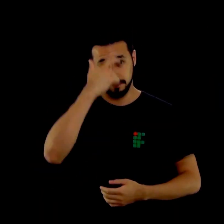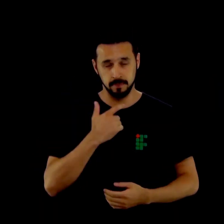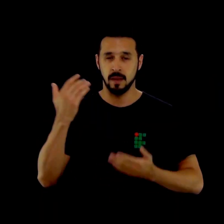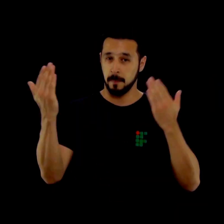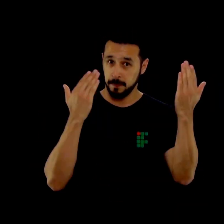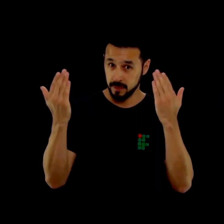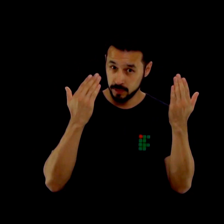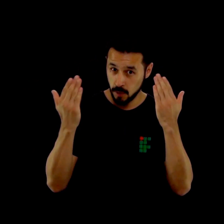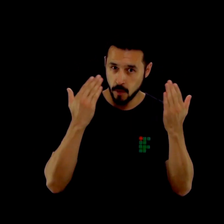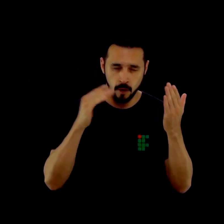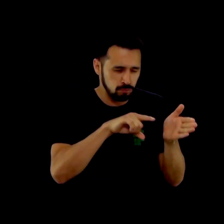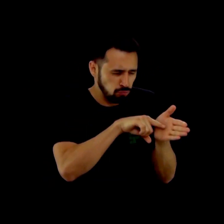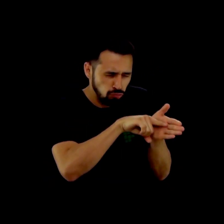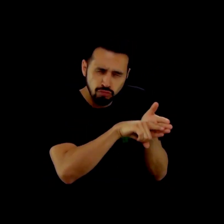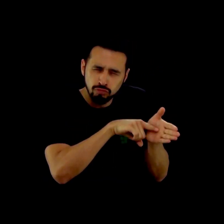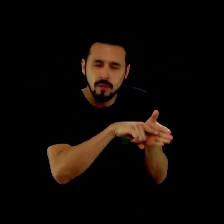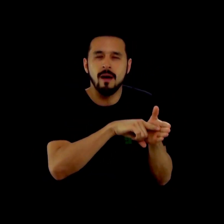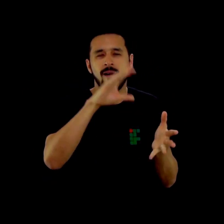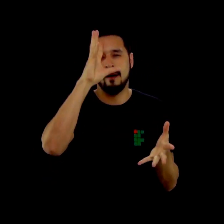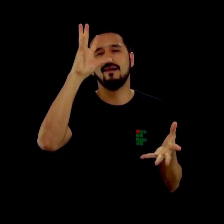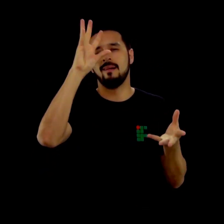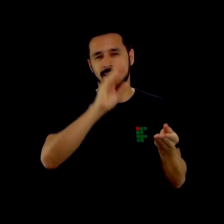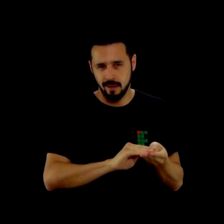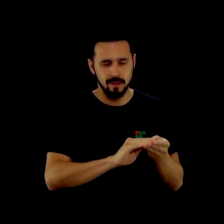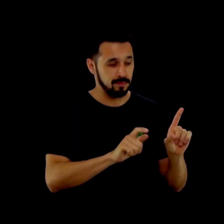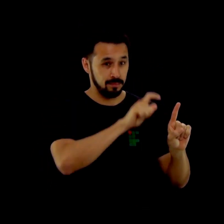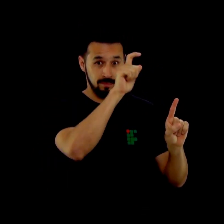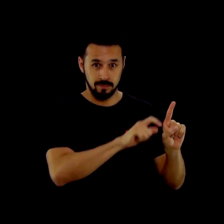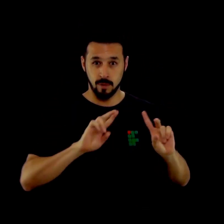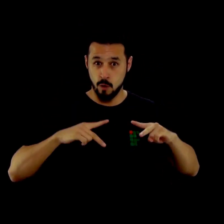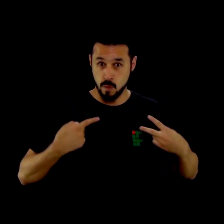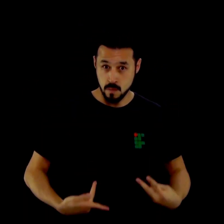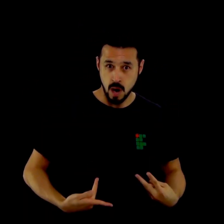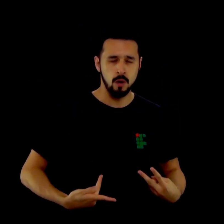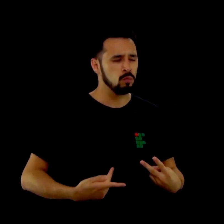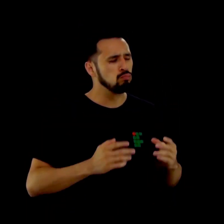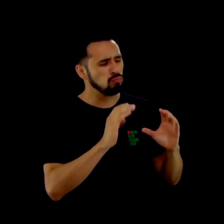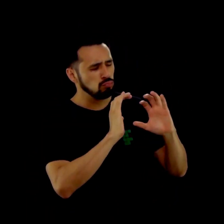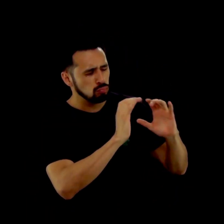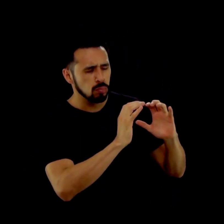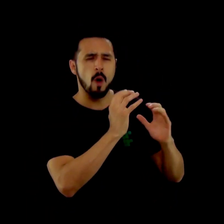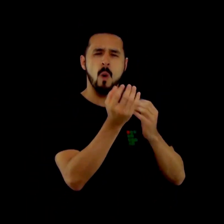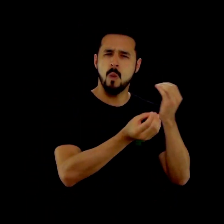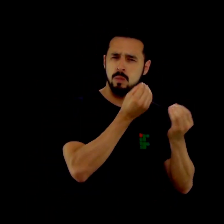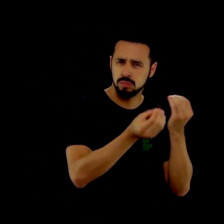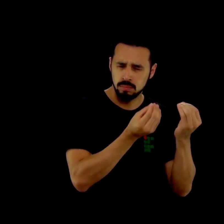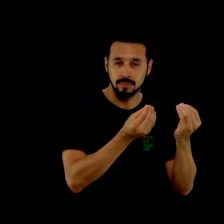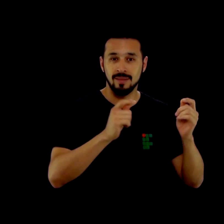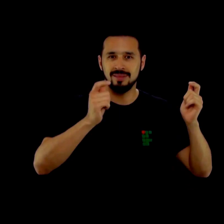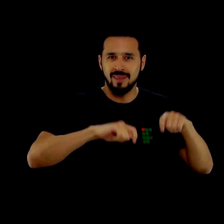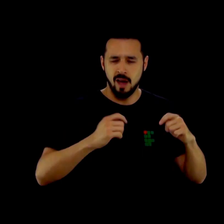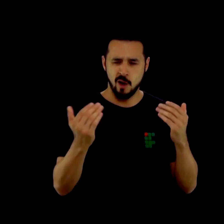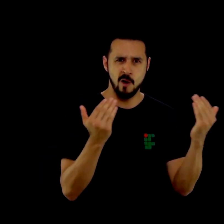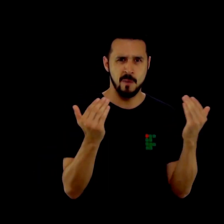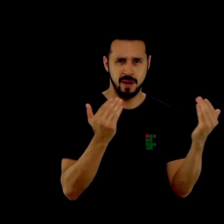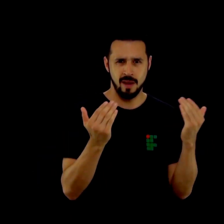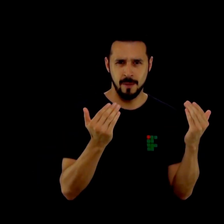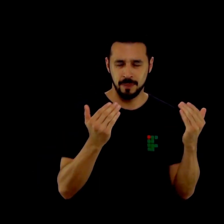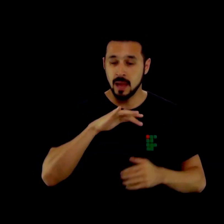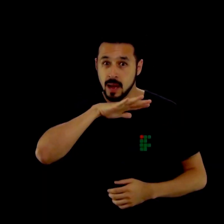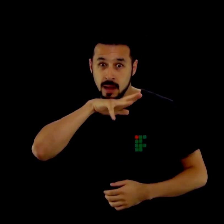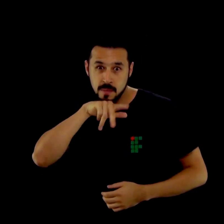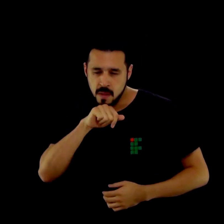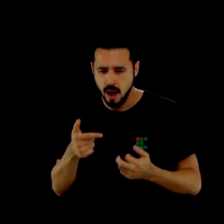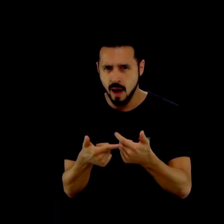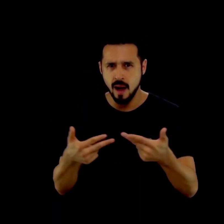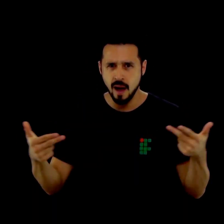Presumia-se, assim, que poderia também se ver a origem de nossos traços mentais em outras espécies, mesmo que